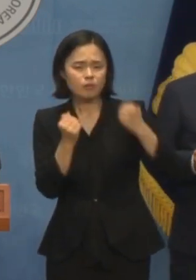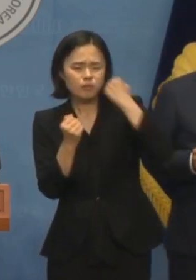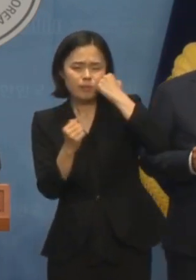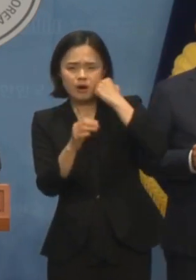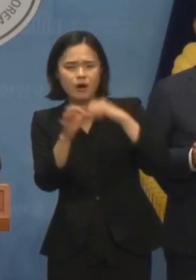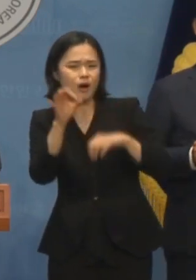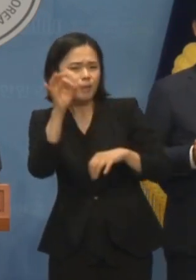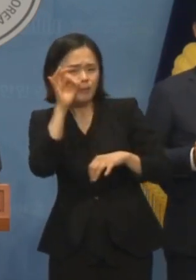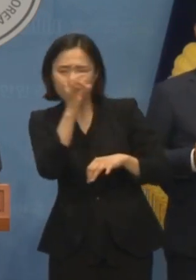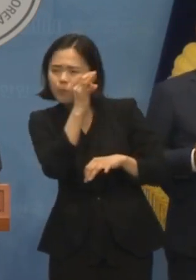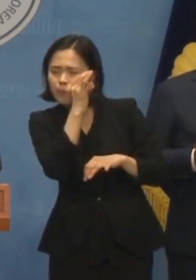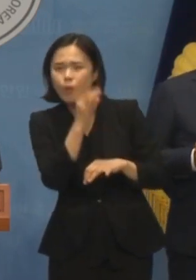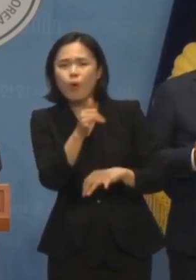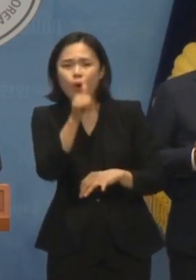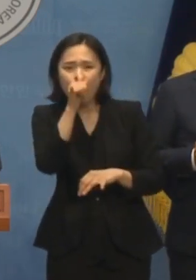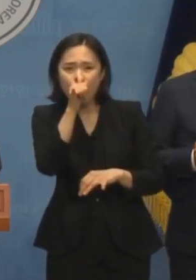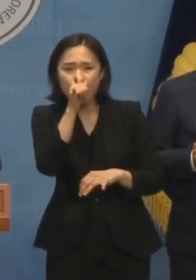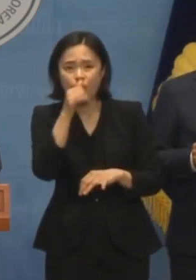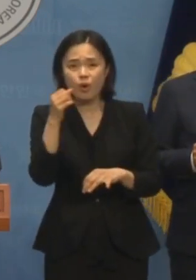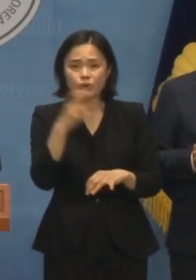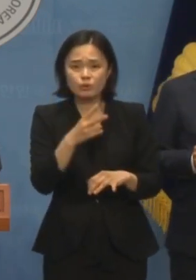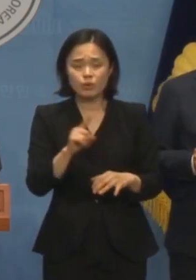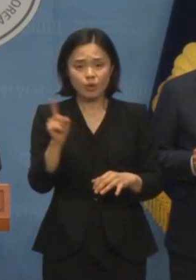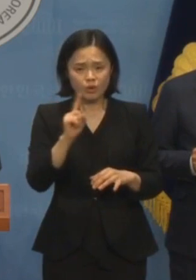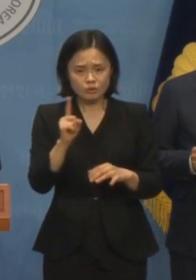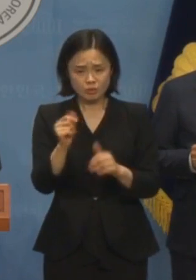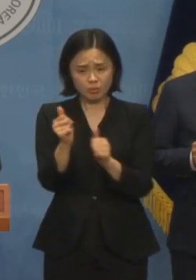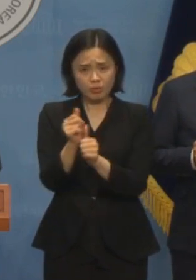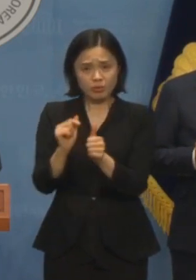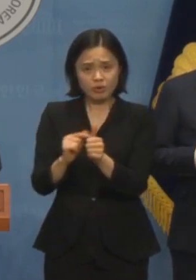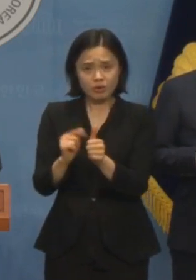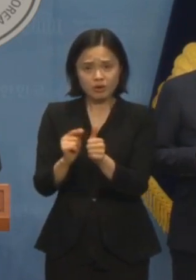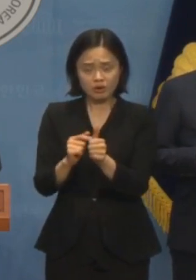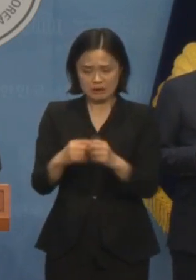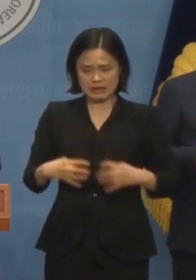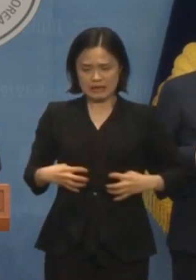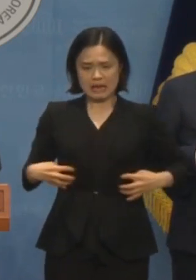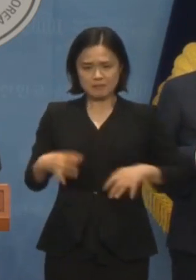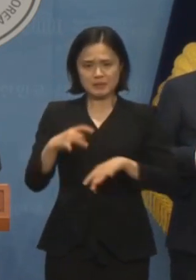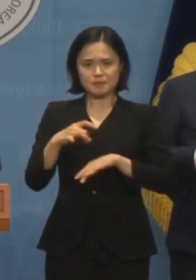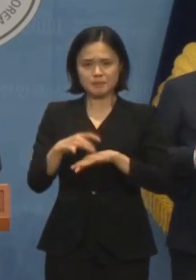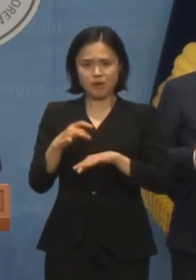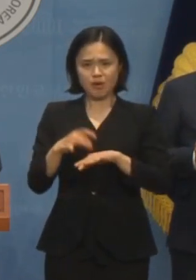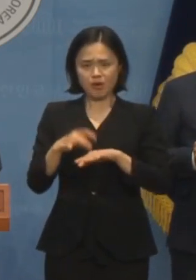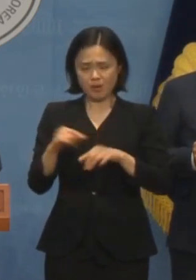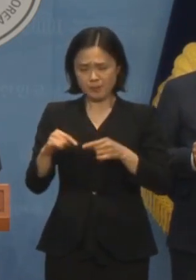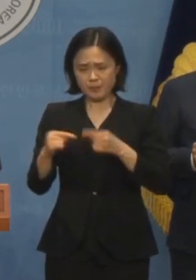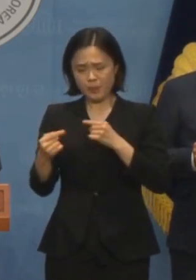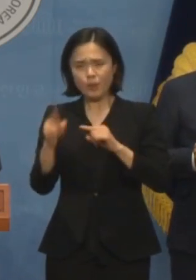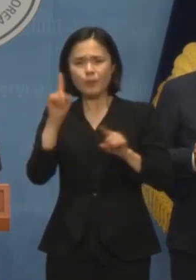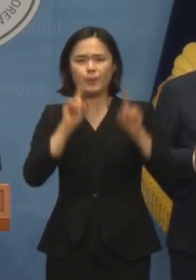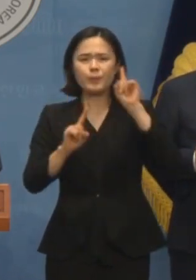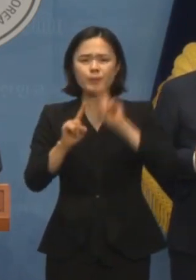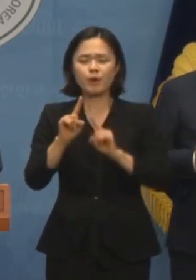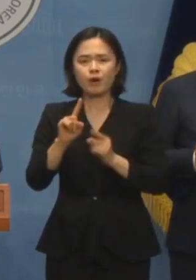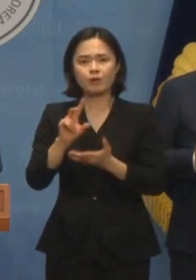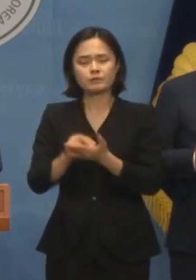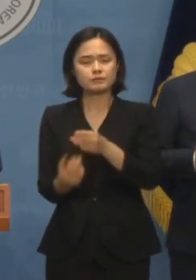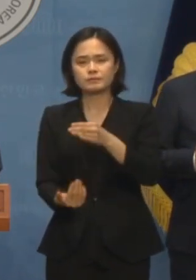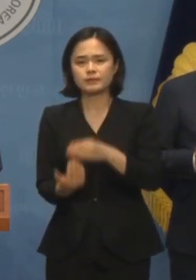보좌진 1명은 갈비뼈 부상에 이르는 등 심각한 피해가